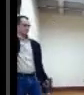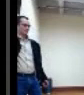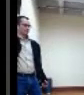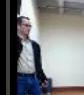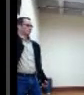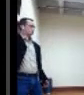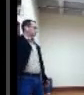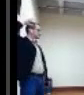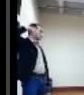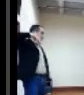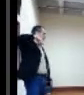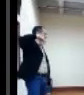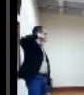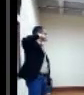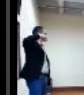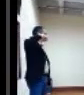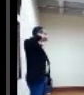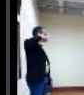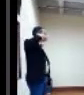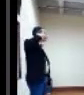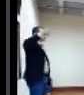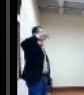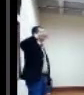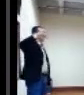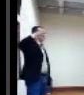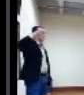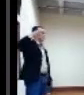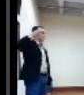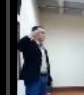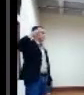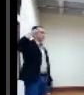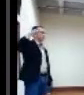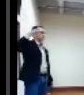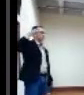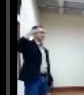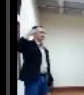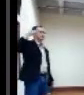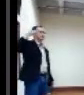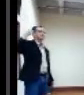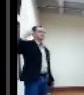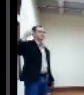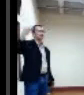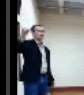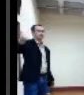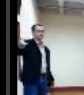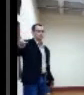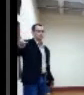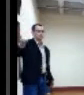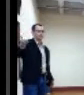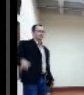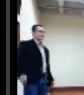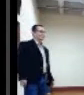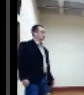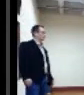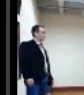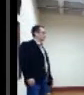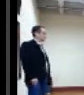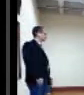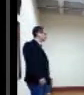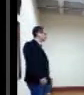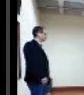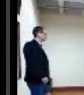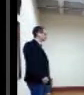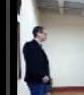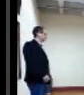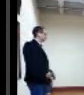otras dependencias de la Universidad de San Carlos y incluso fuera de la institución. Lo que cada quien pueda aportar, desde ya,